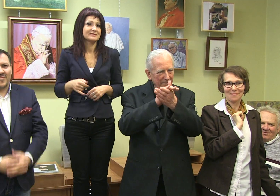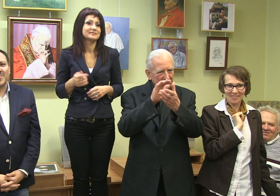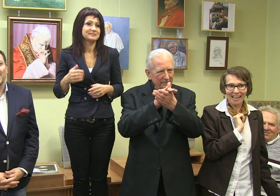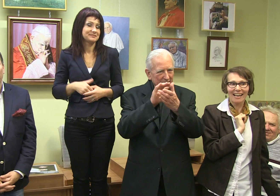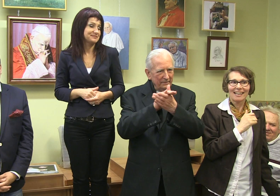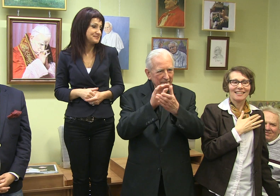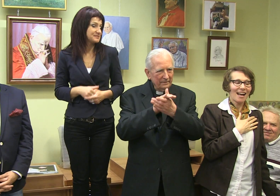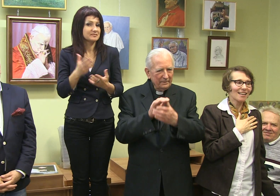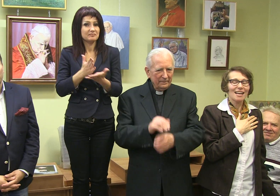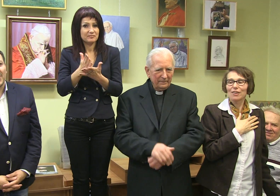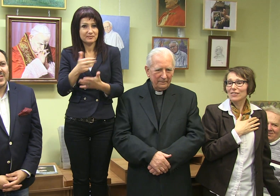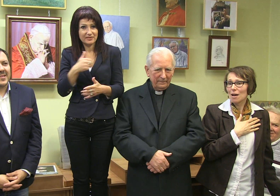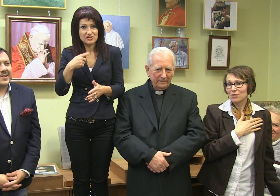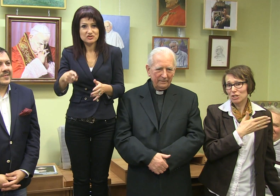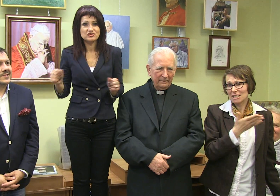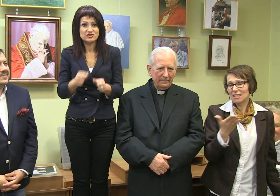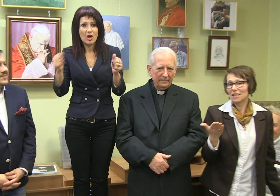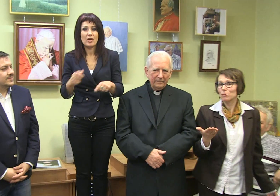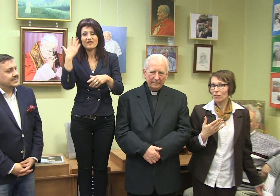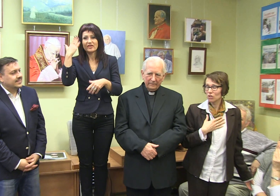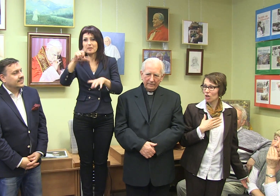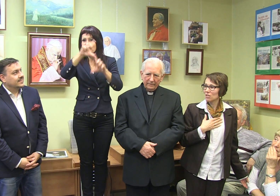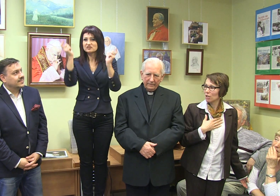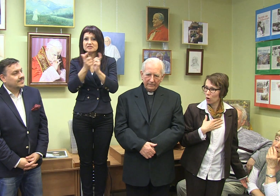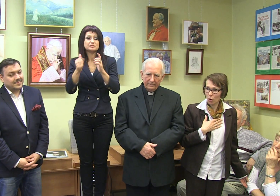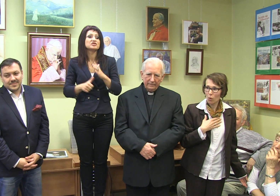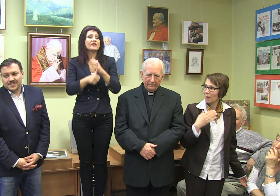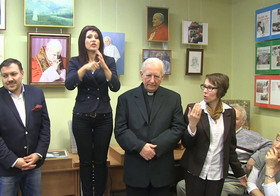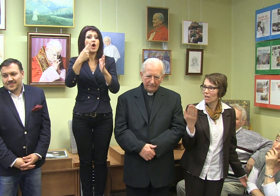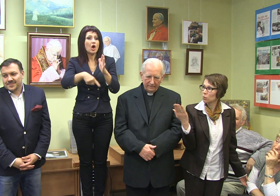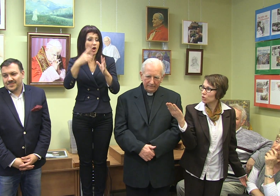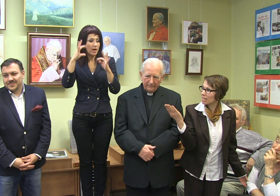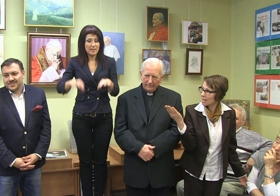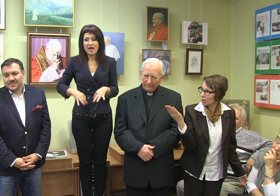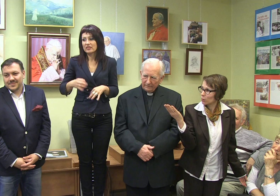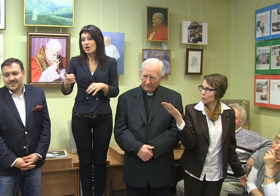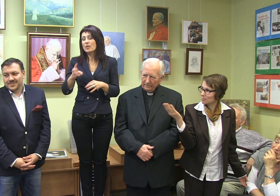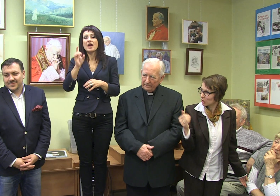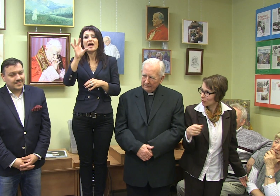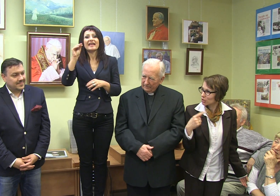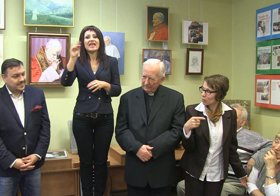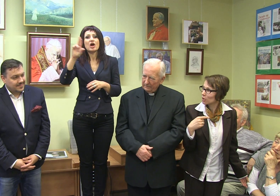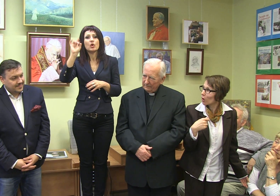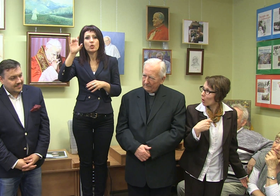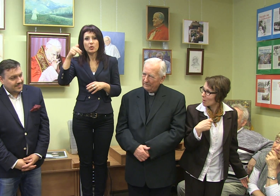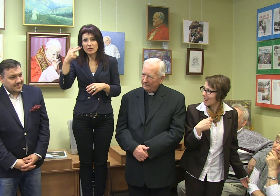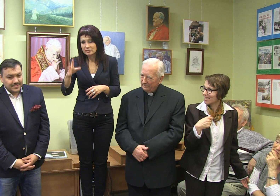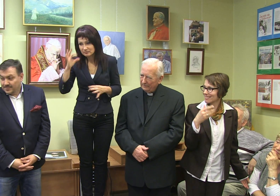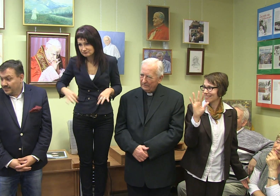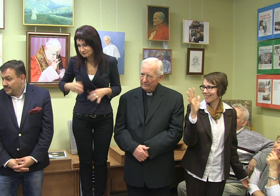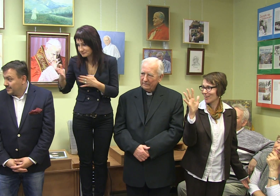serdecznie. Tak. Witam wszystkich przewodniczących kół, panu Danusię Giergun, przewodniczącą